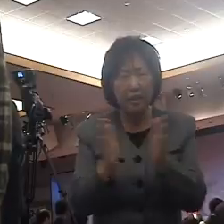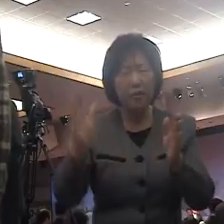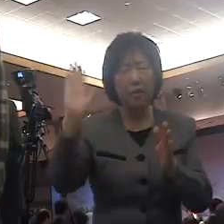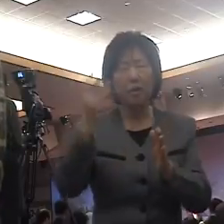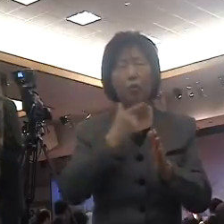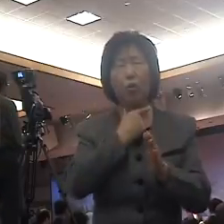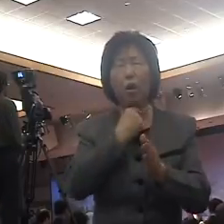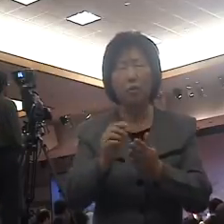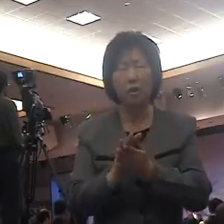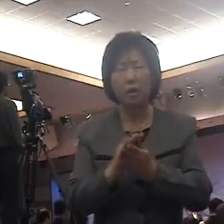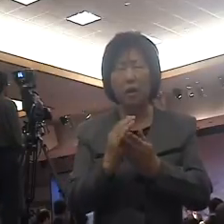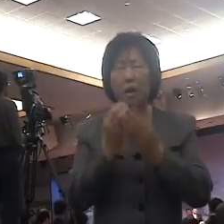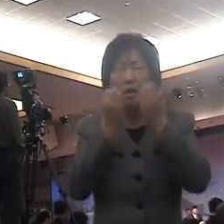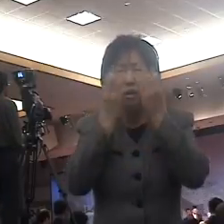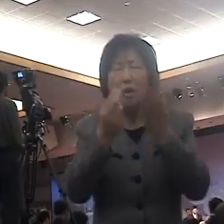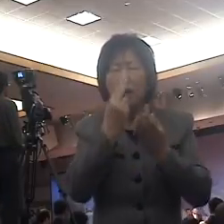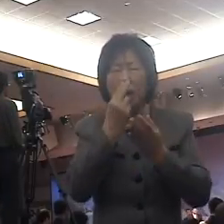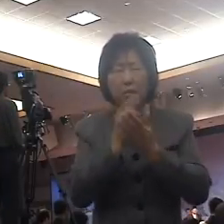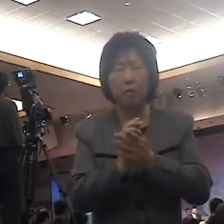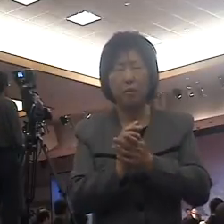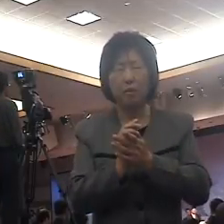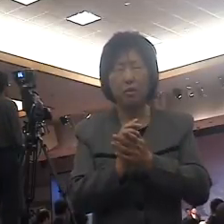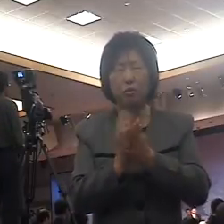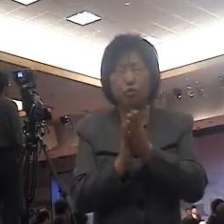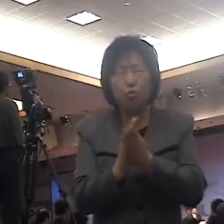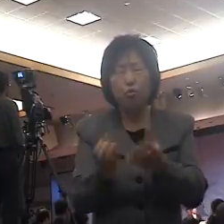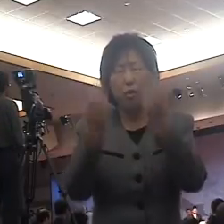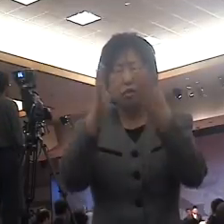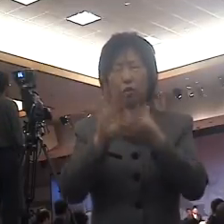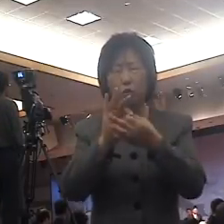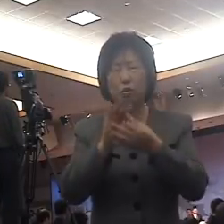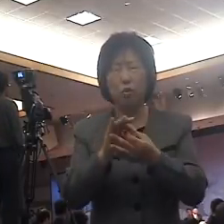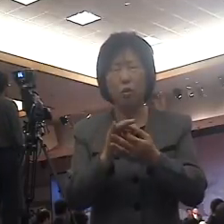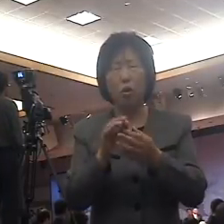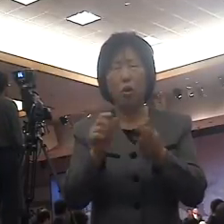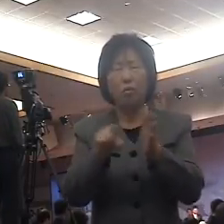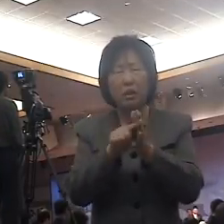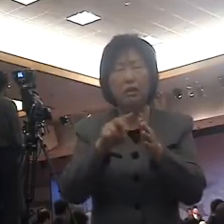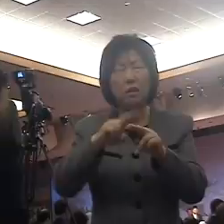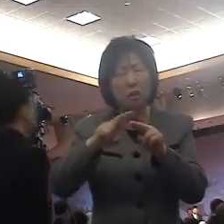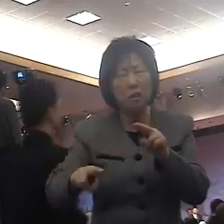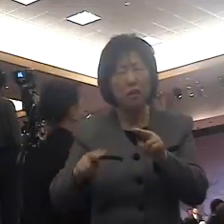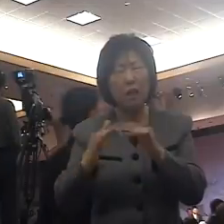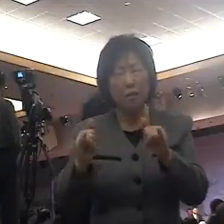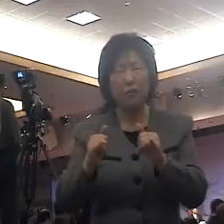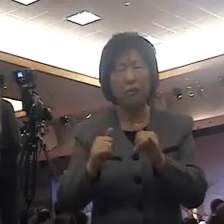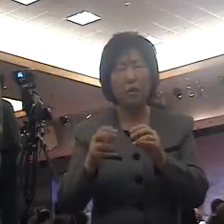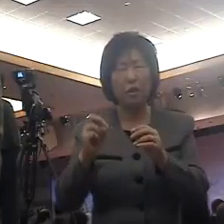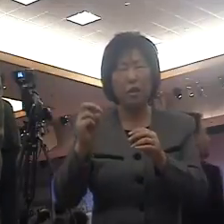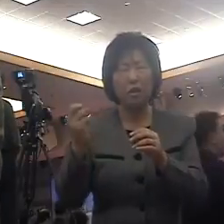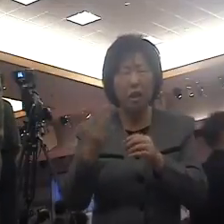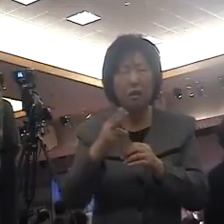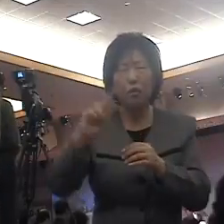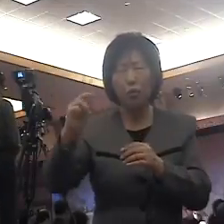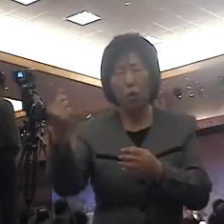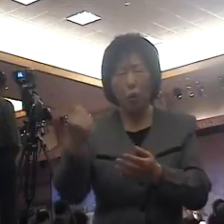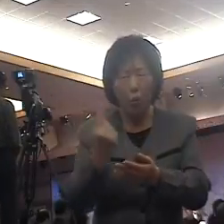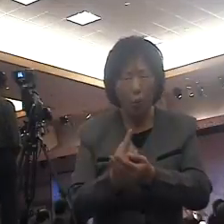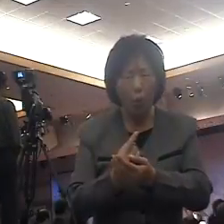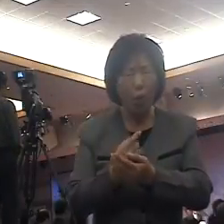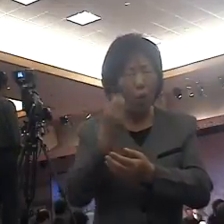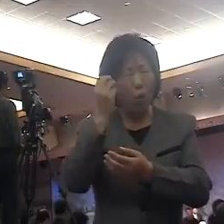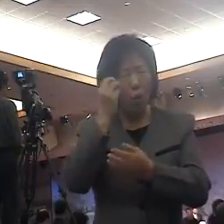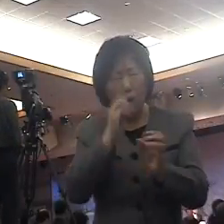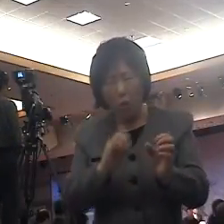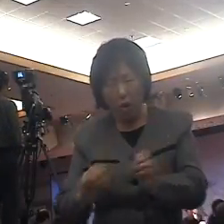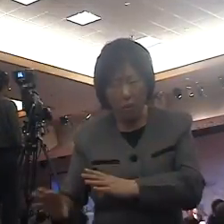새생명 축제를 통해서 많은 태신자들이 주님 앞에 돌아오고 동부 사랑의 교회의 사역을 통해서 그 지역에 있는 잃어버린